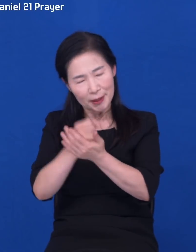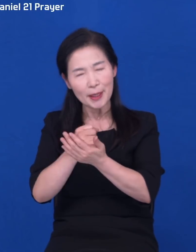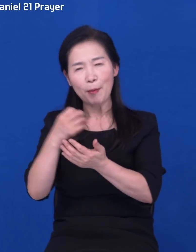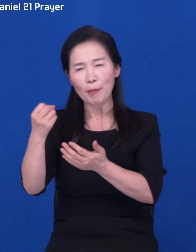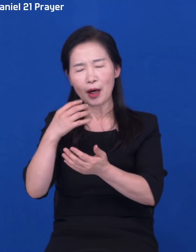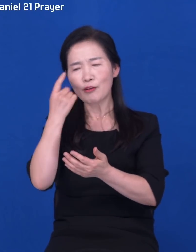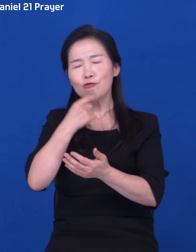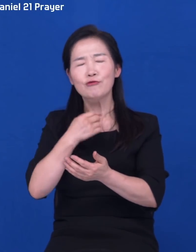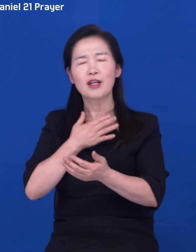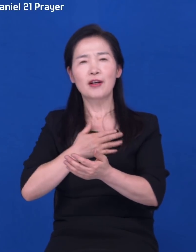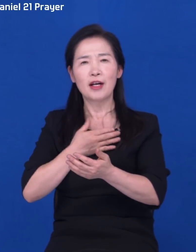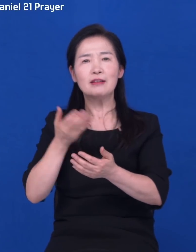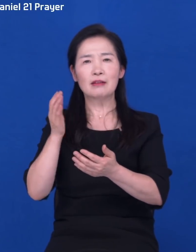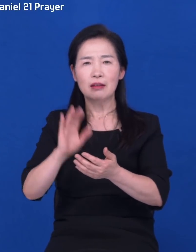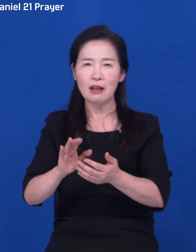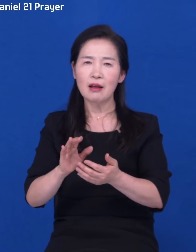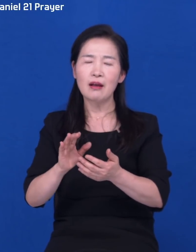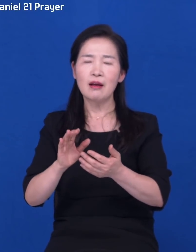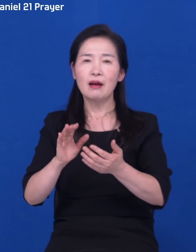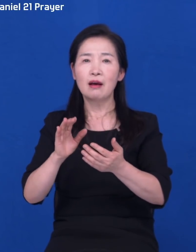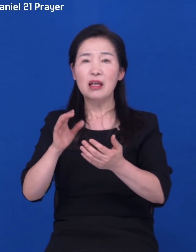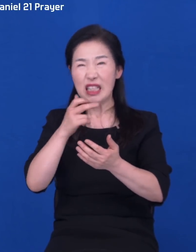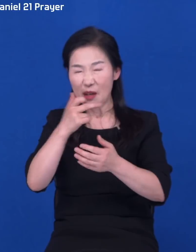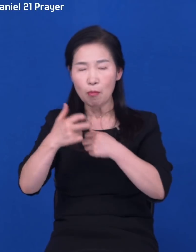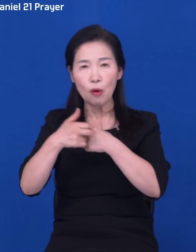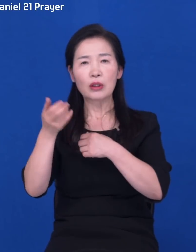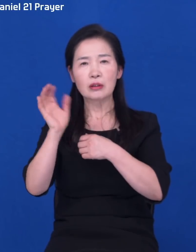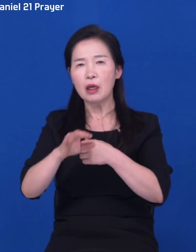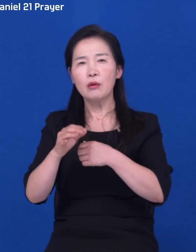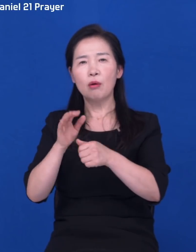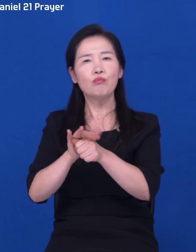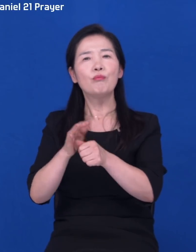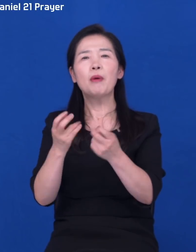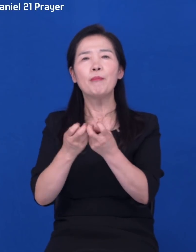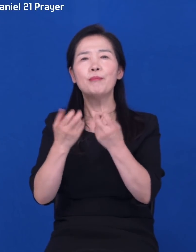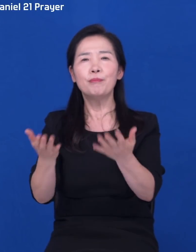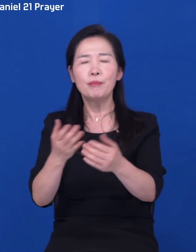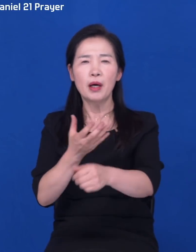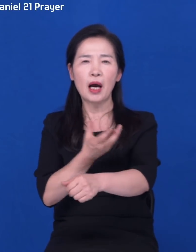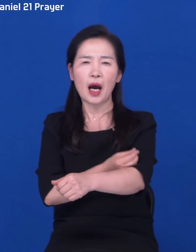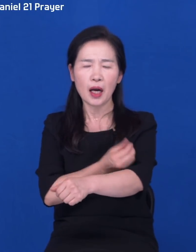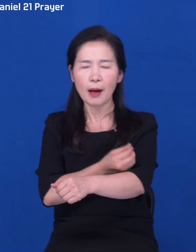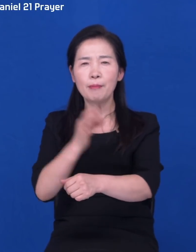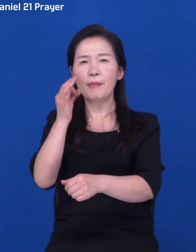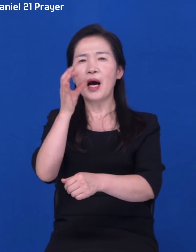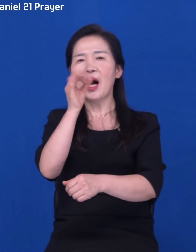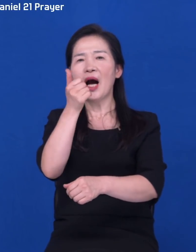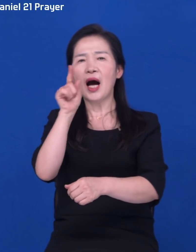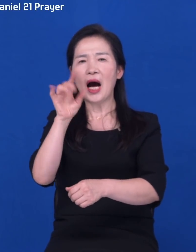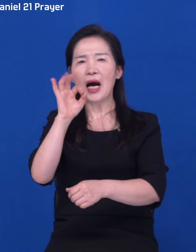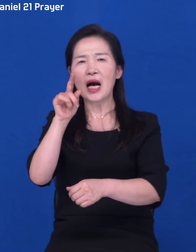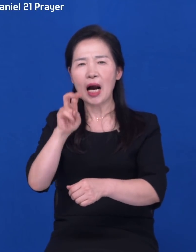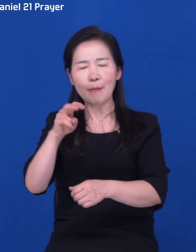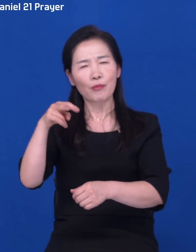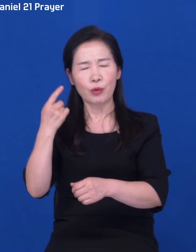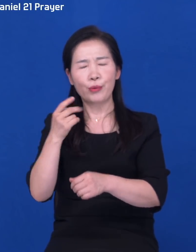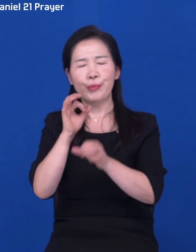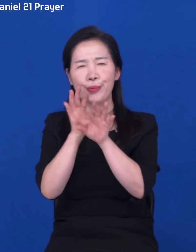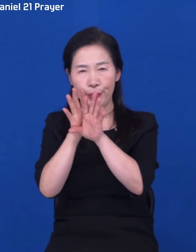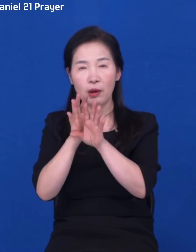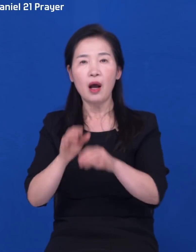병원에서 당신에게 해줄 수 있는 게 전혀 없습니다. 항암도 할 수 없습니다. 이렇게 얘기를 해서 그때부터 이제 저희